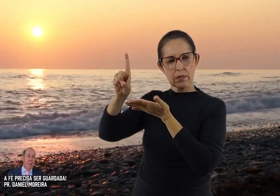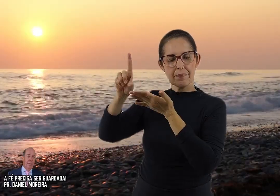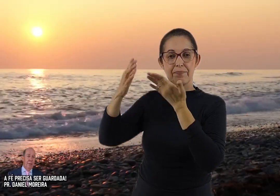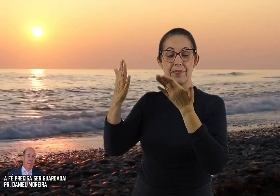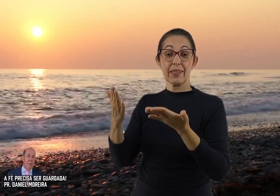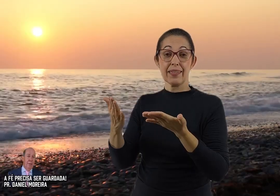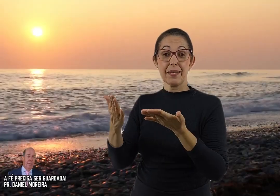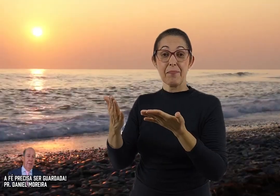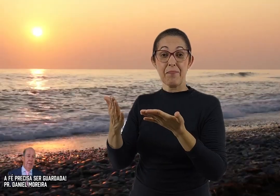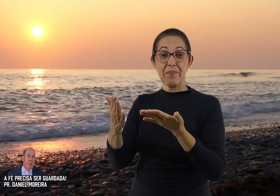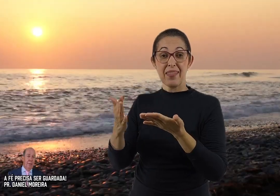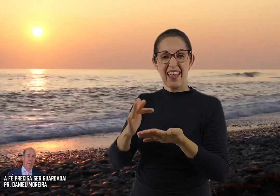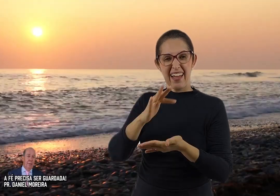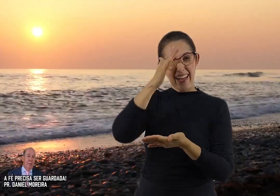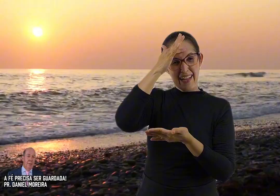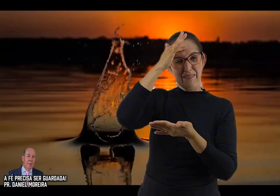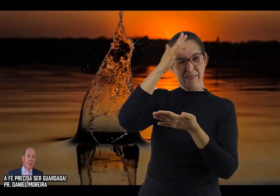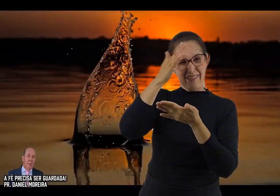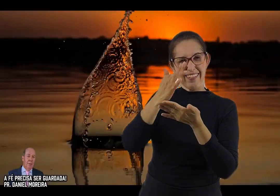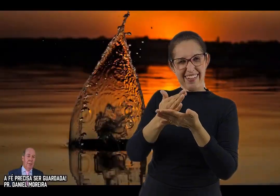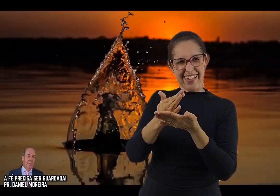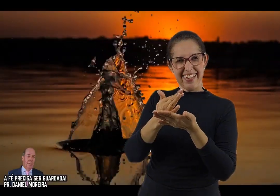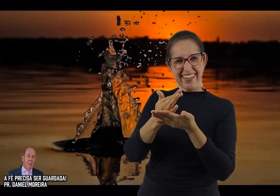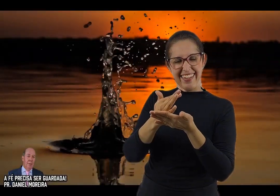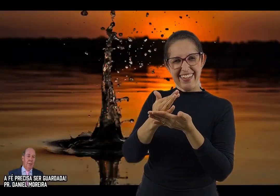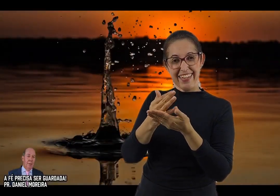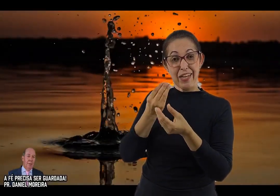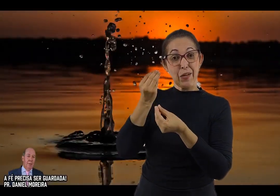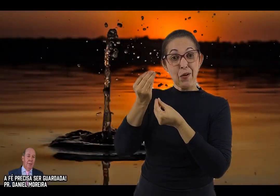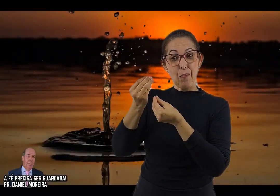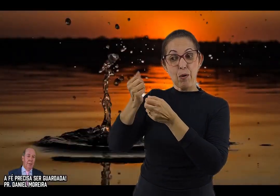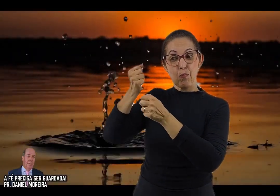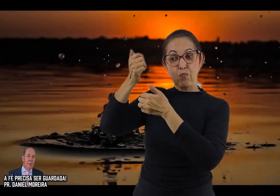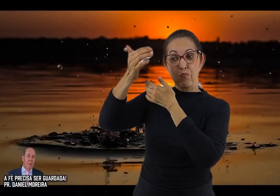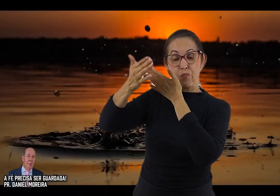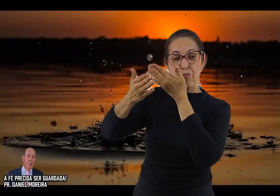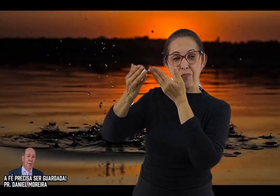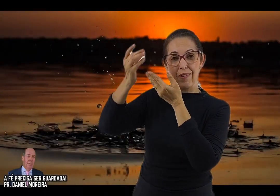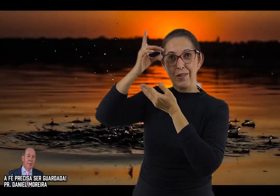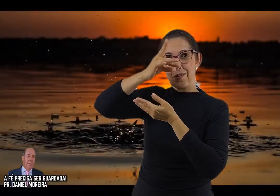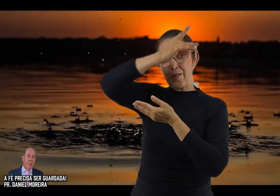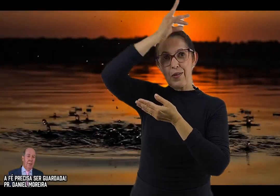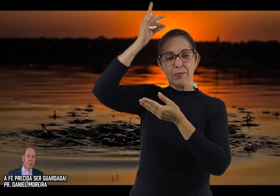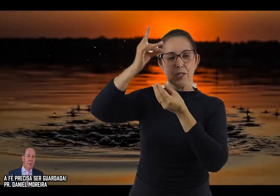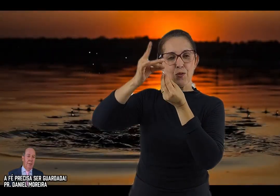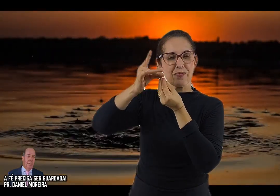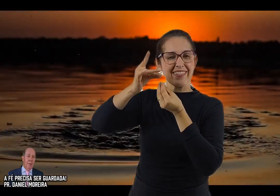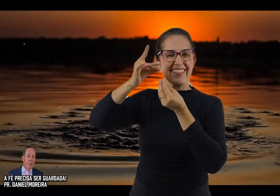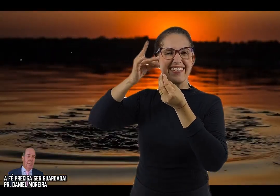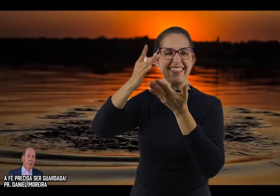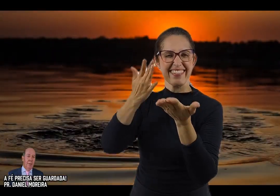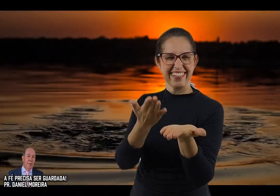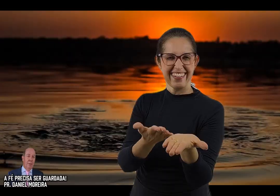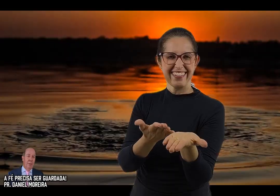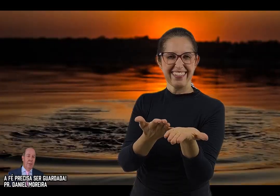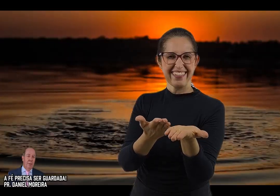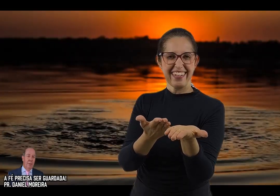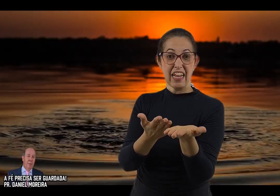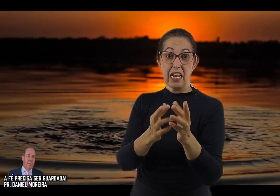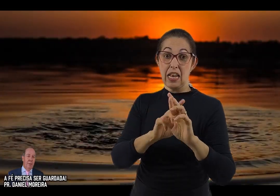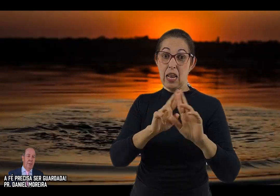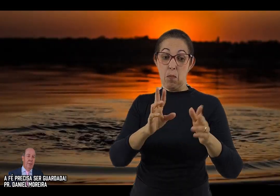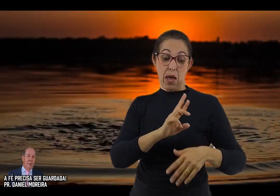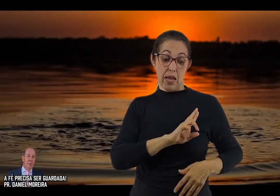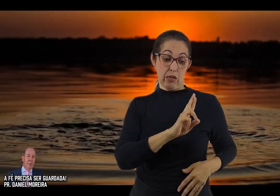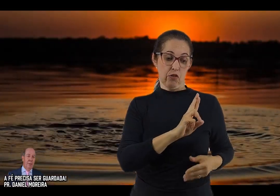A genética da fé é transmitida ao homem pelo Espírito Santo. Não é por